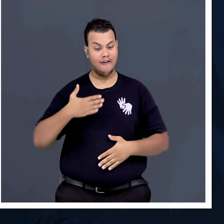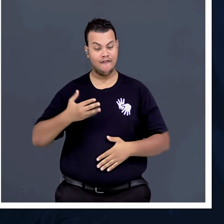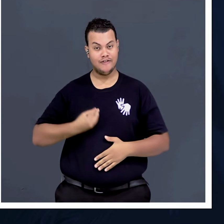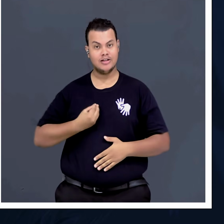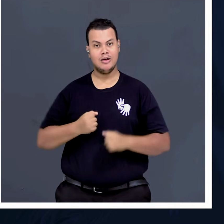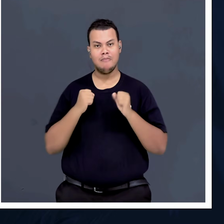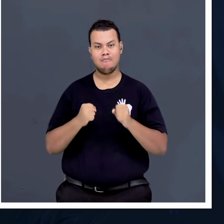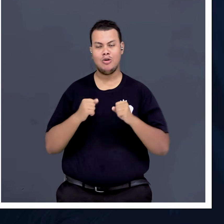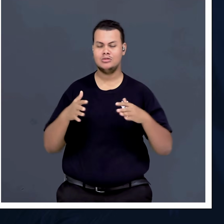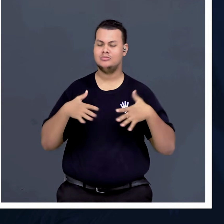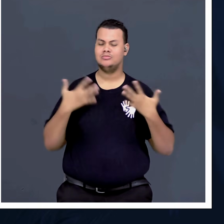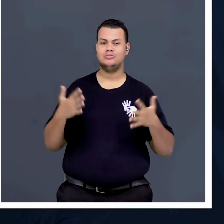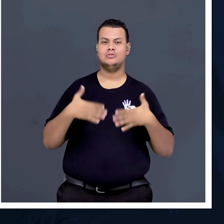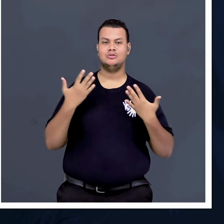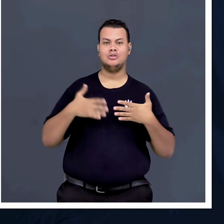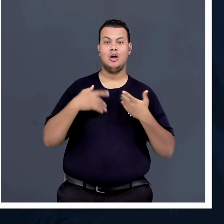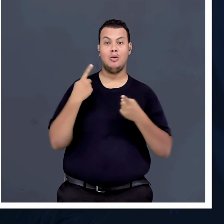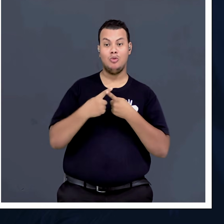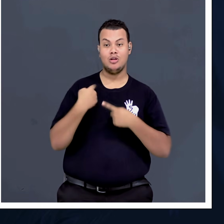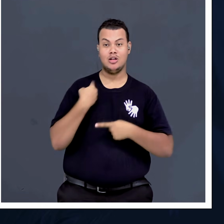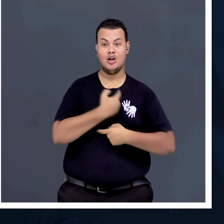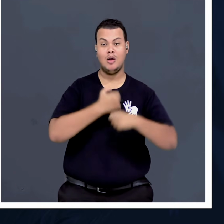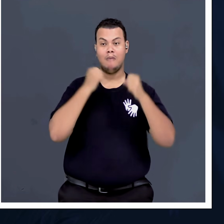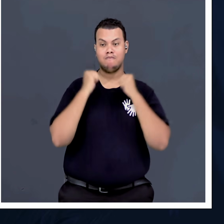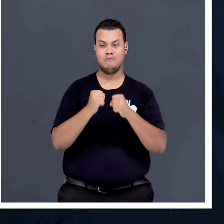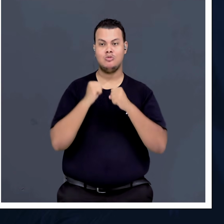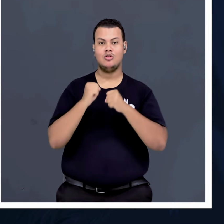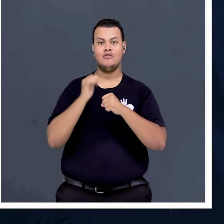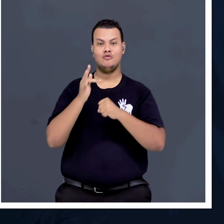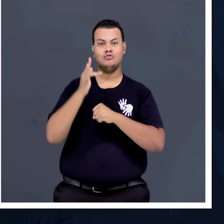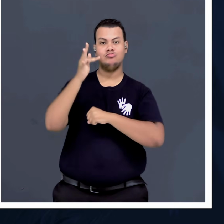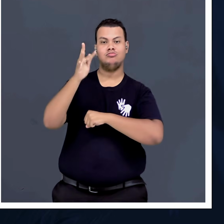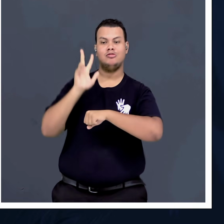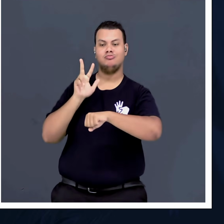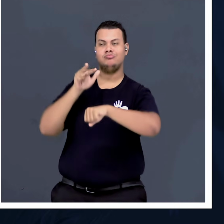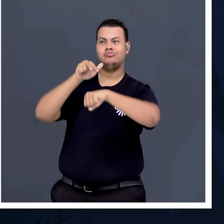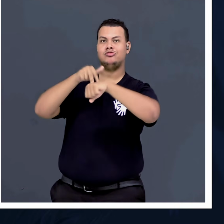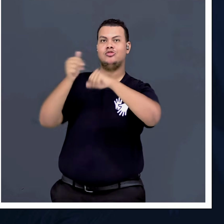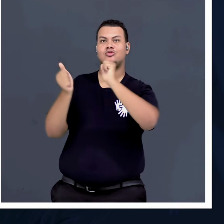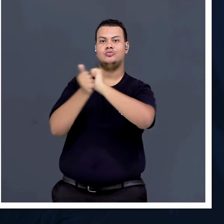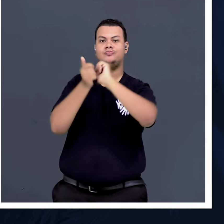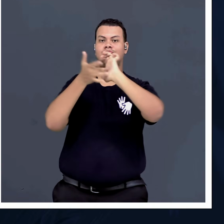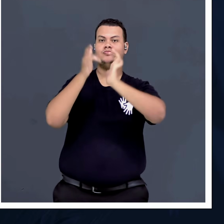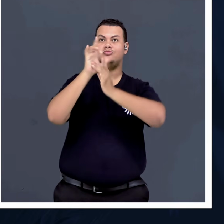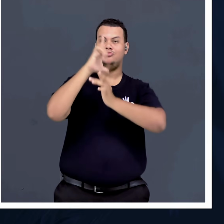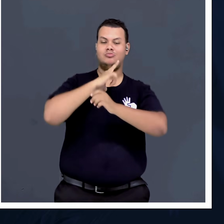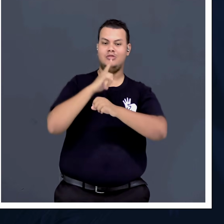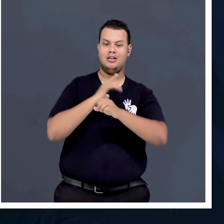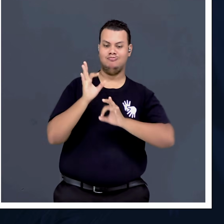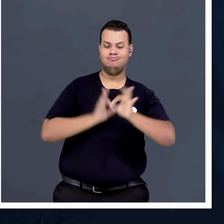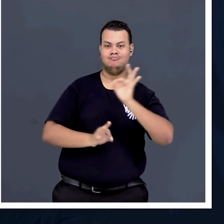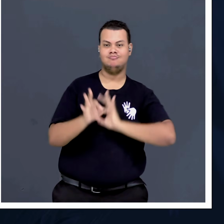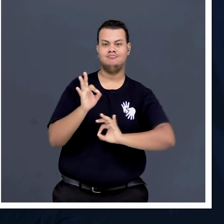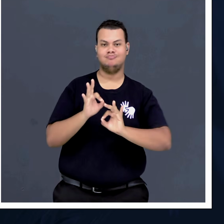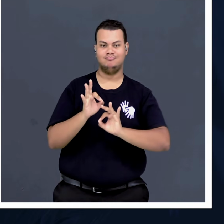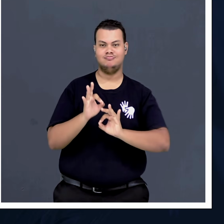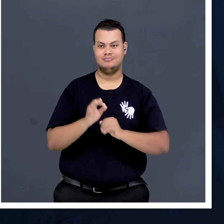nós vamos habitar nas mansões celestiais que o nosso Jesus está preparando para nós,